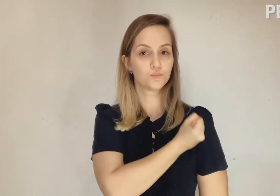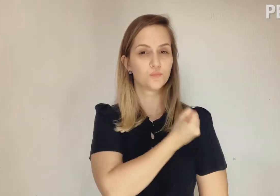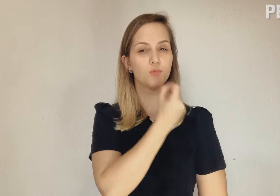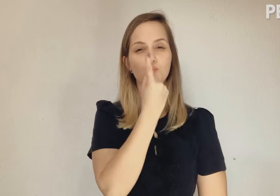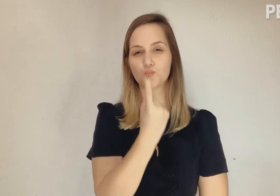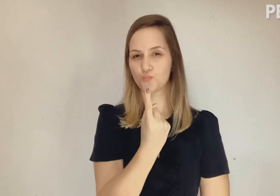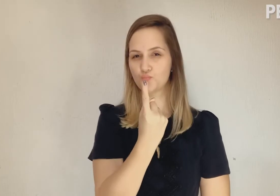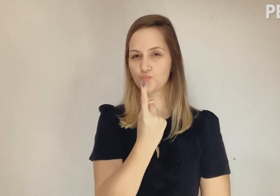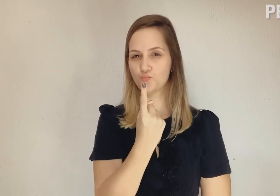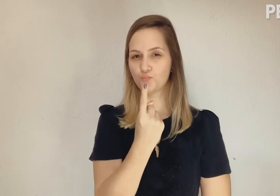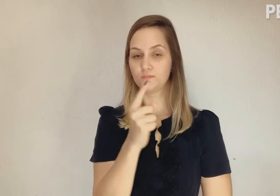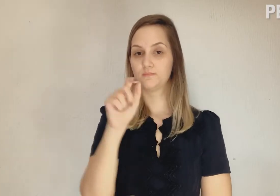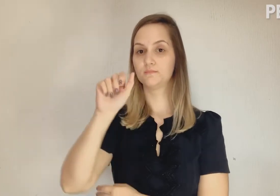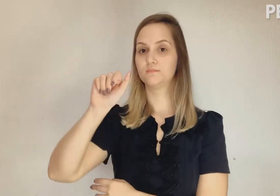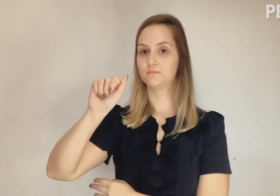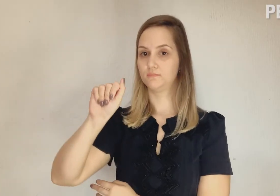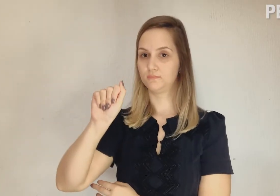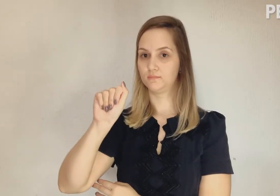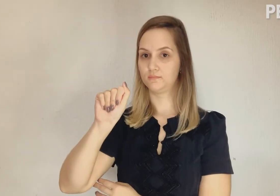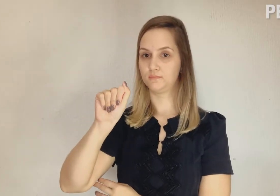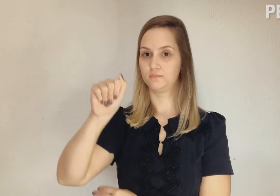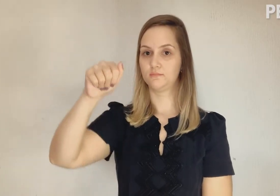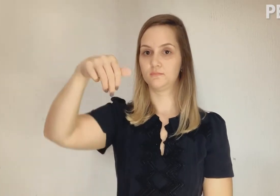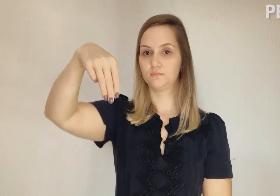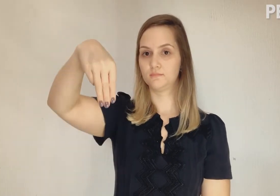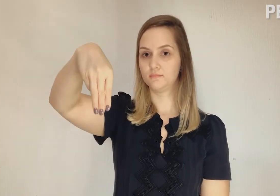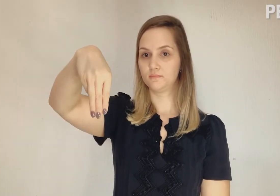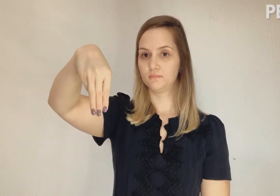ok? Então, número 1.